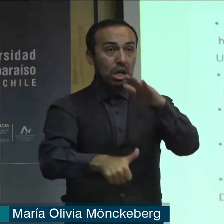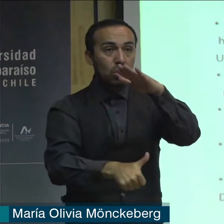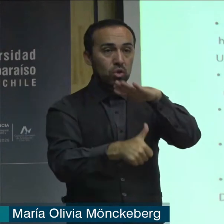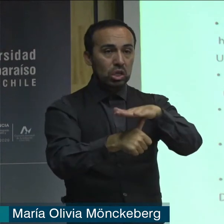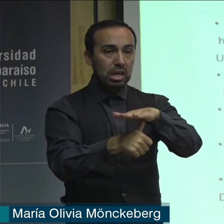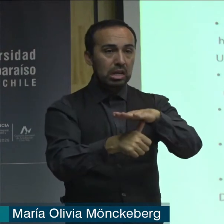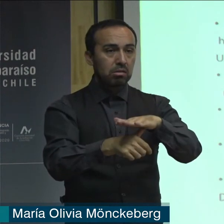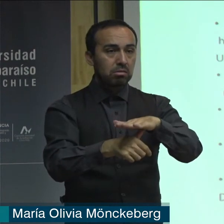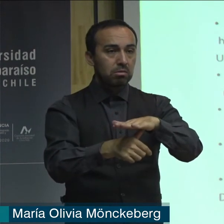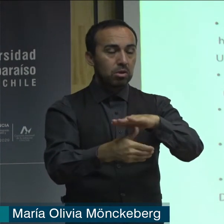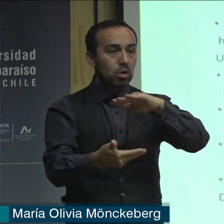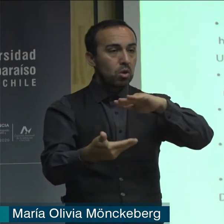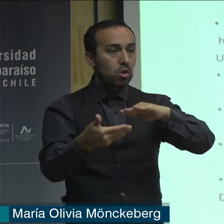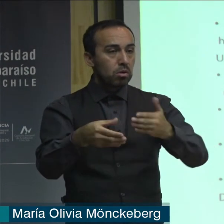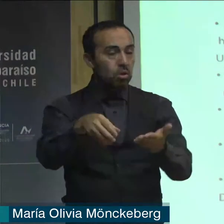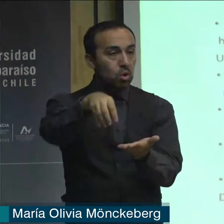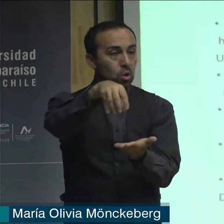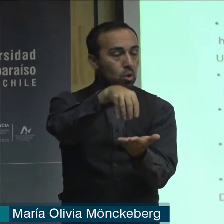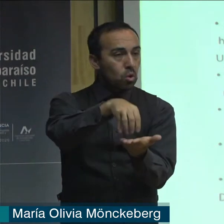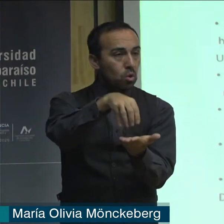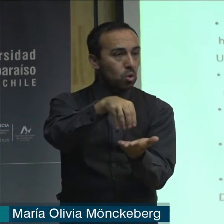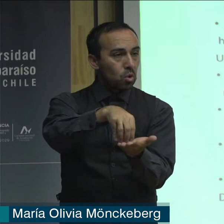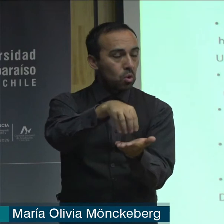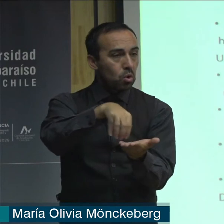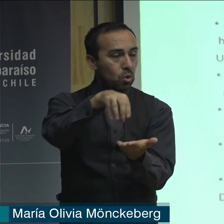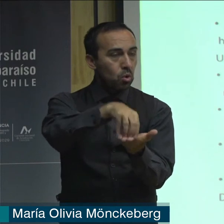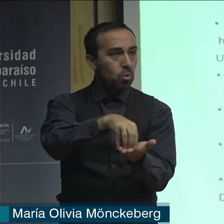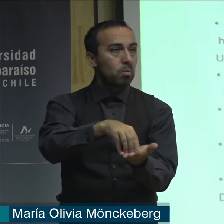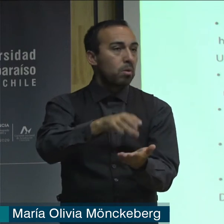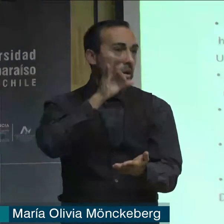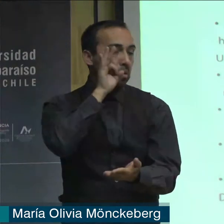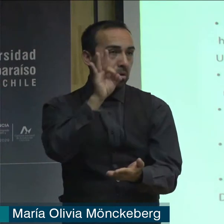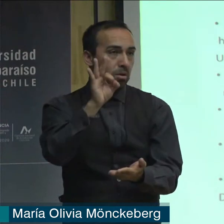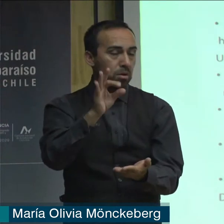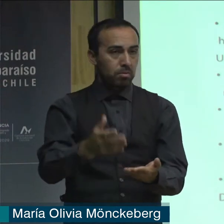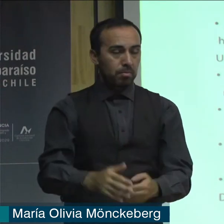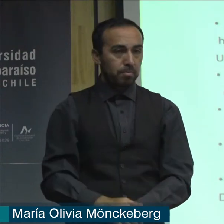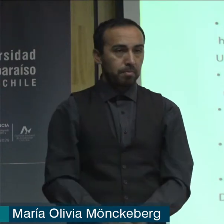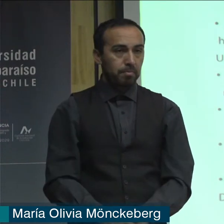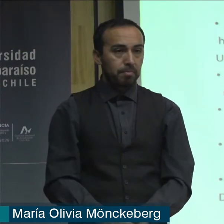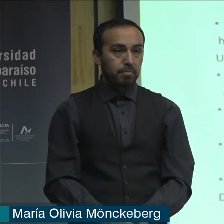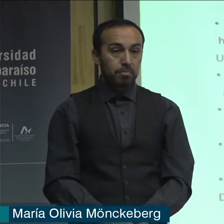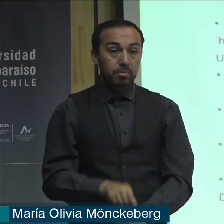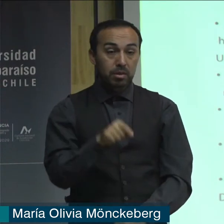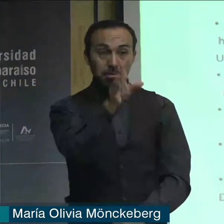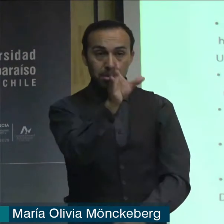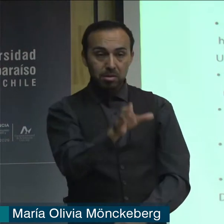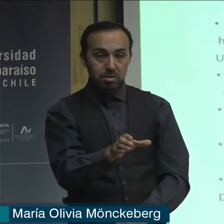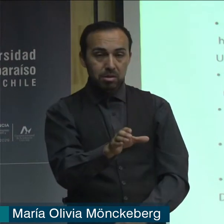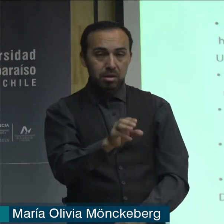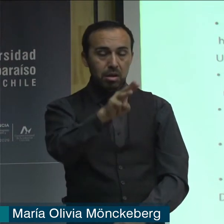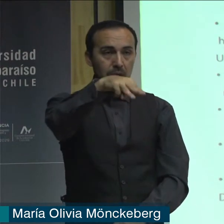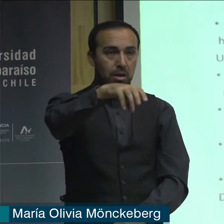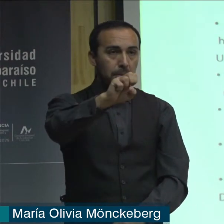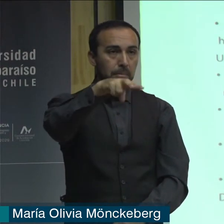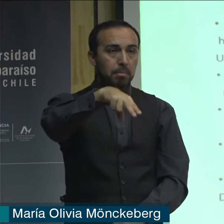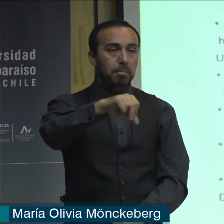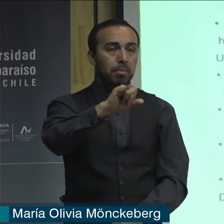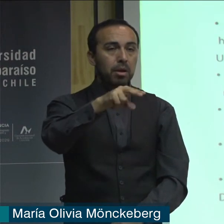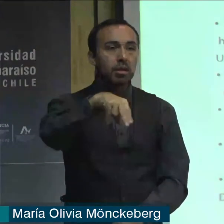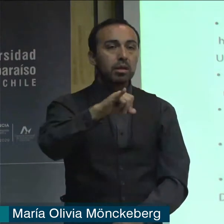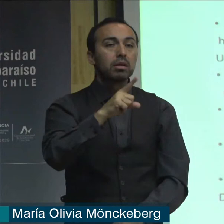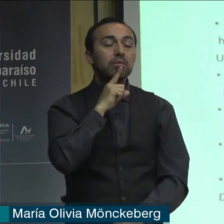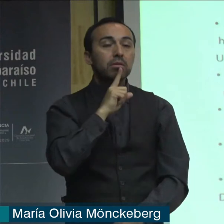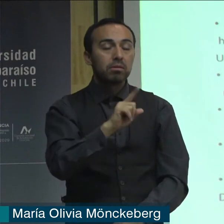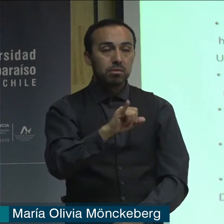Condes creo que es republicano Y Sergio melnic fue también ministro director de